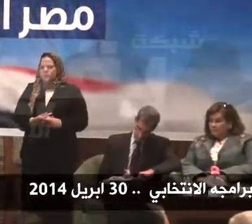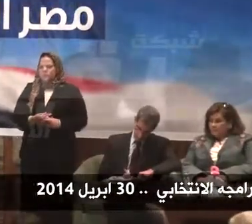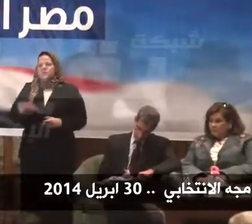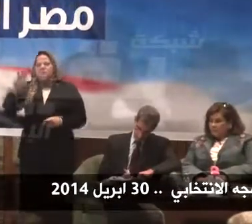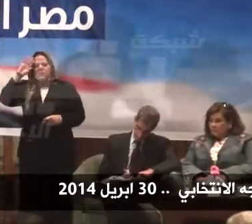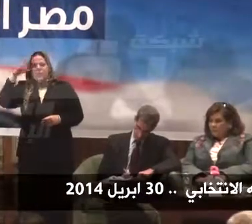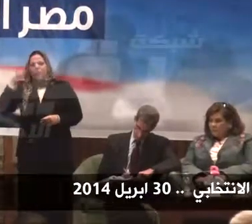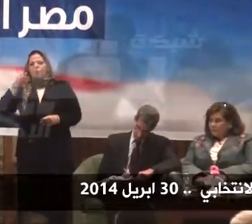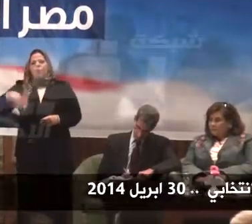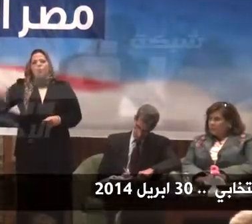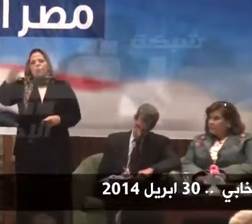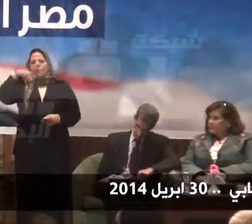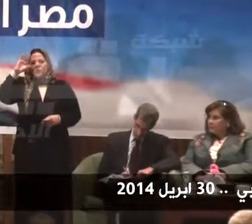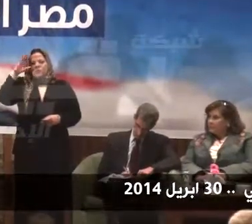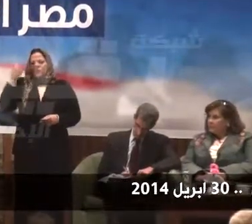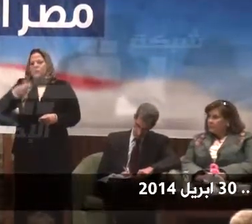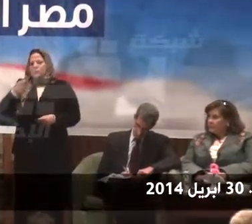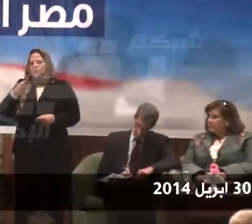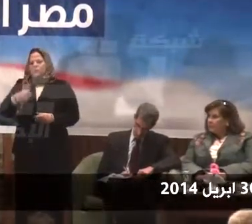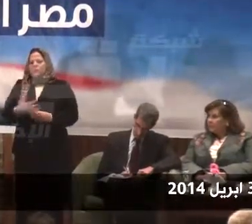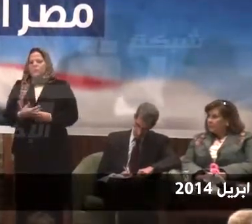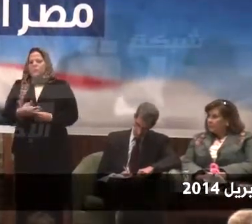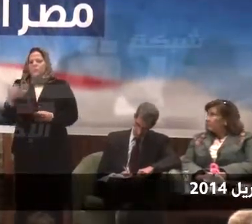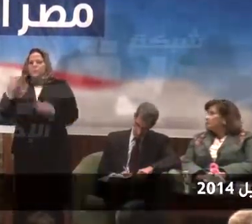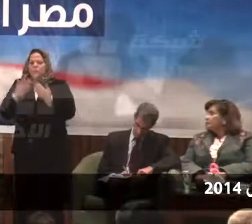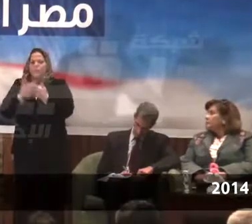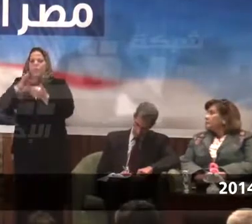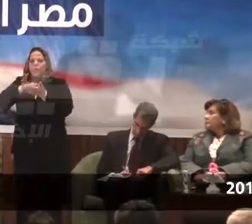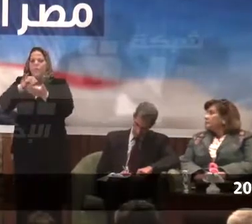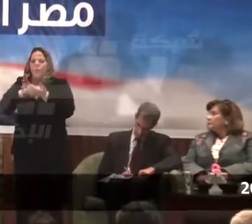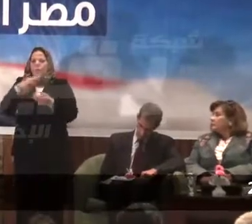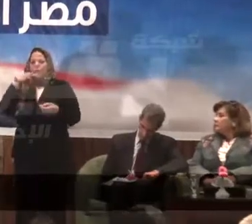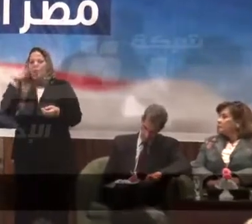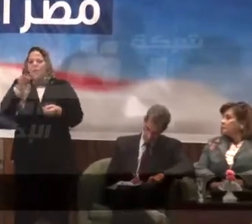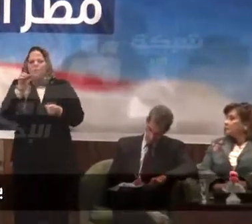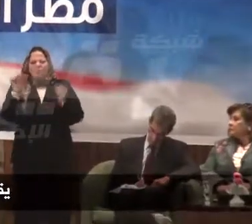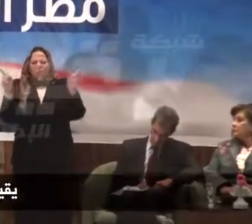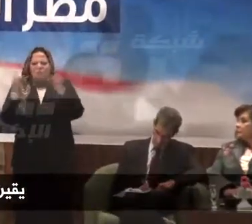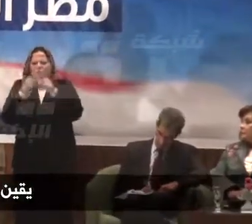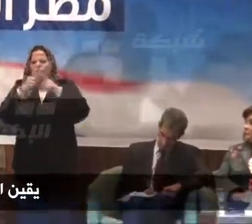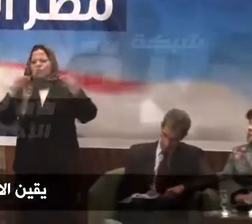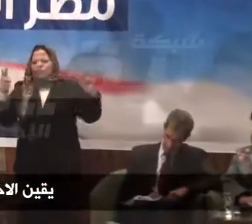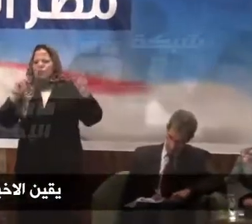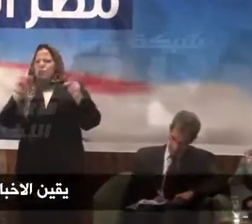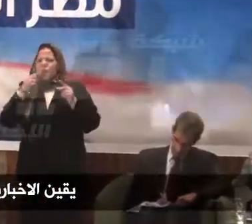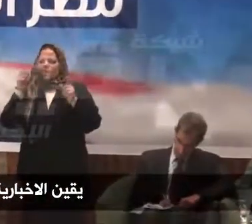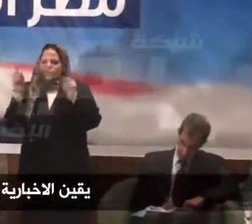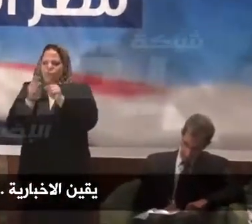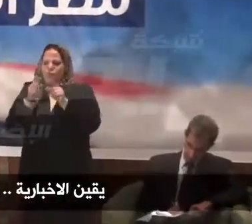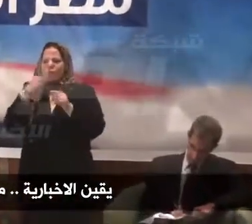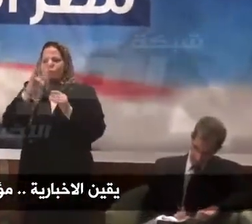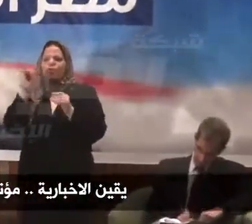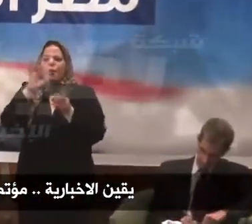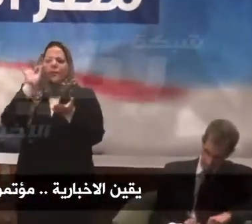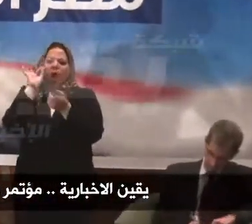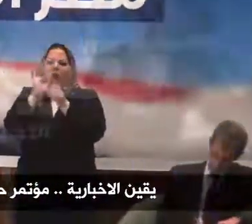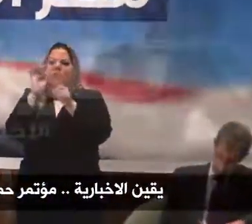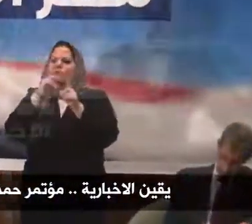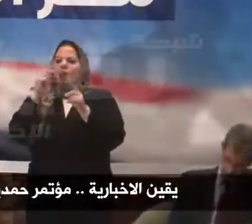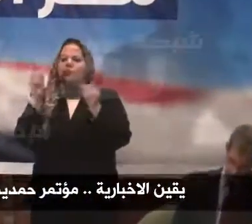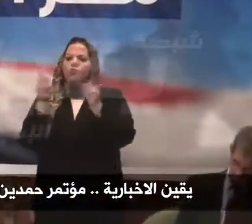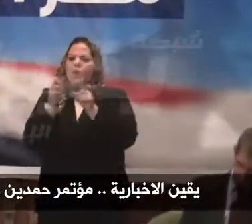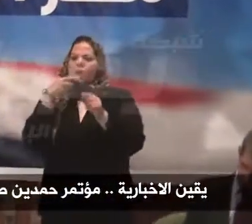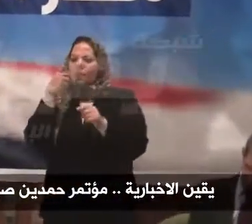مساء الخير على حضراتكم. يمكن قبل ما أتحدث عن ملخص أو المحتوى الرئيسي فيما يتعلق